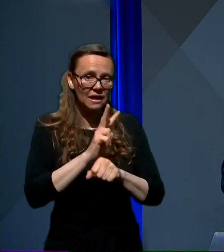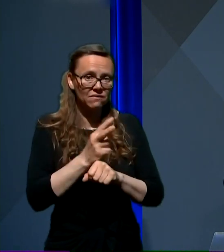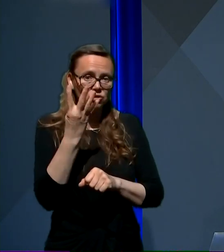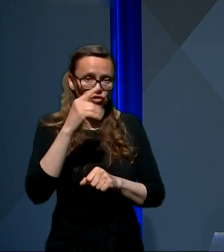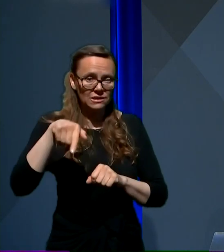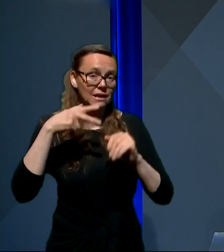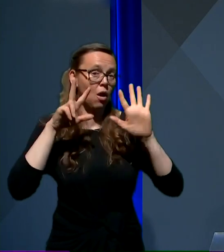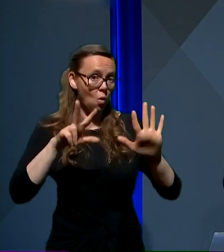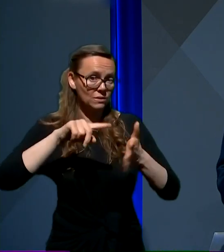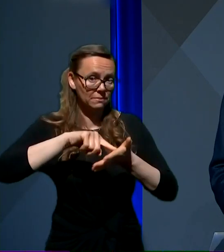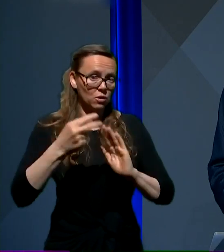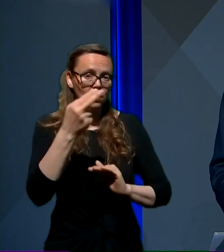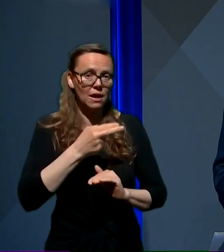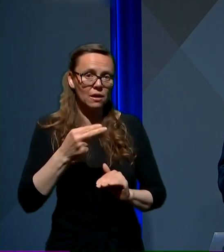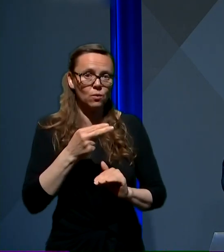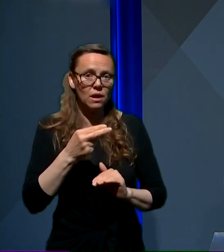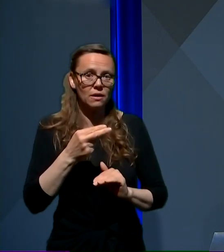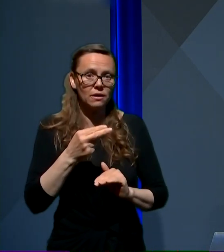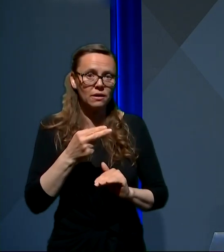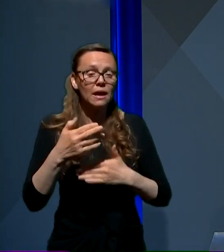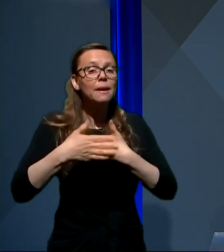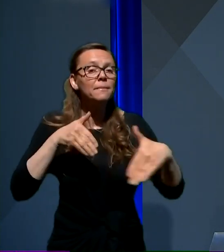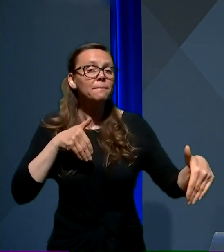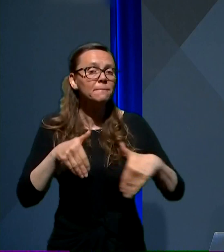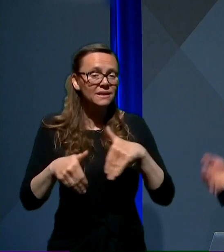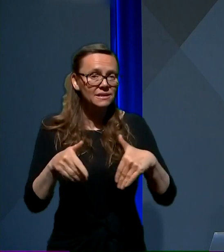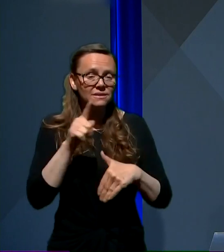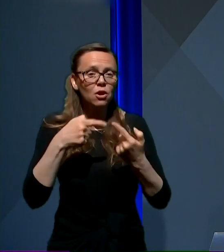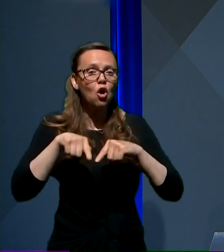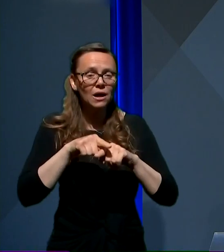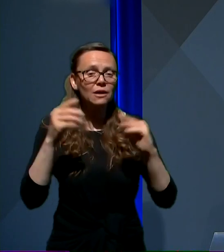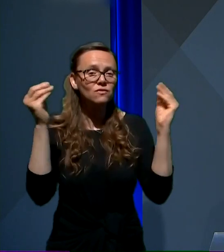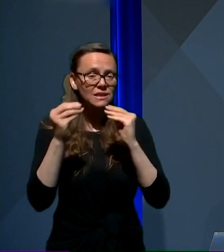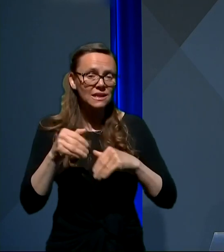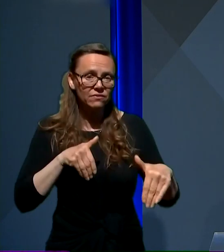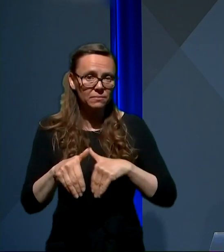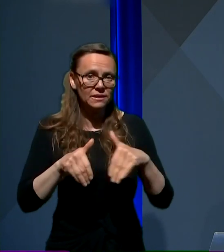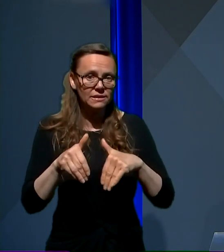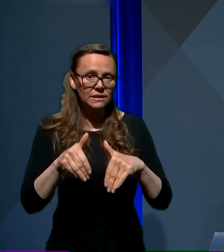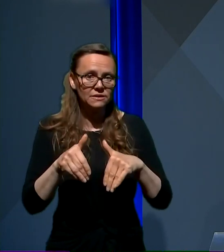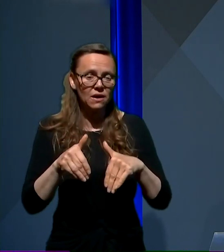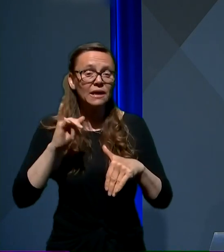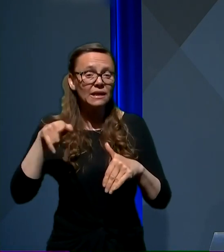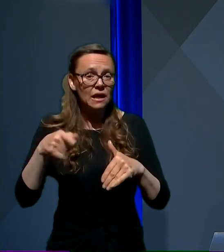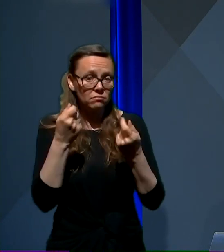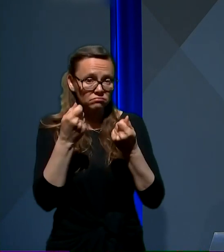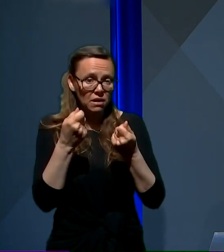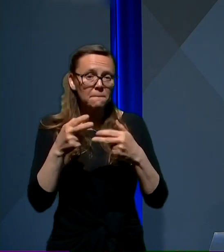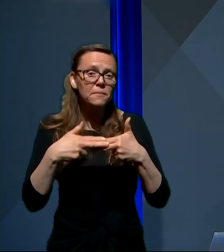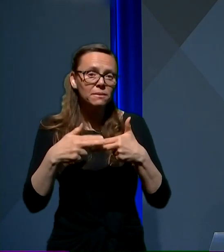4,8 milijona evrov, pri ministrstvih in organih v sestavi ministrstv znaša ta znesek